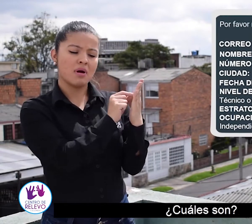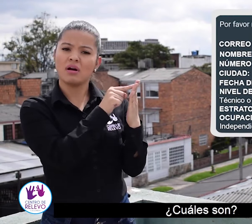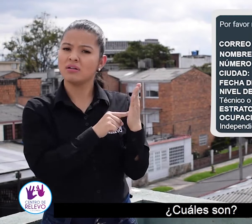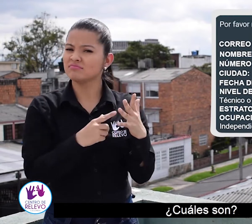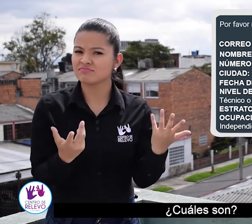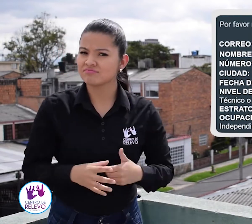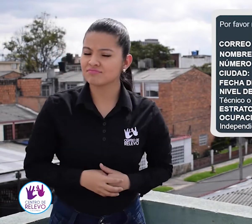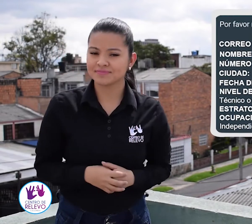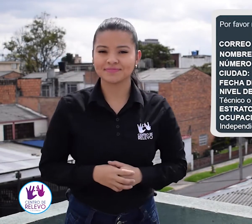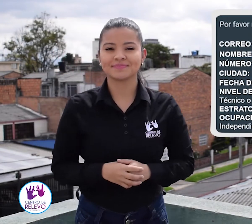son?